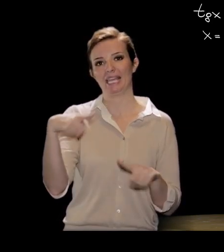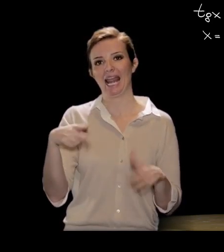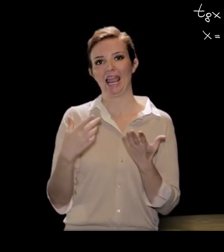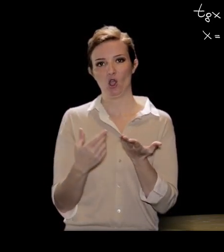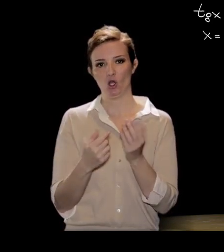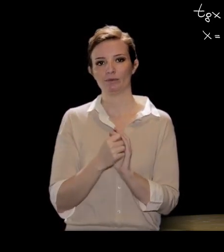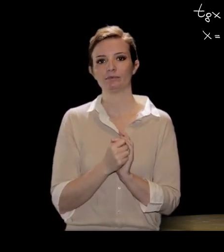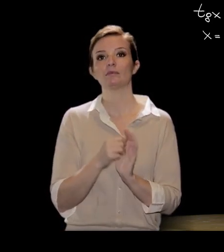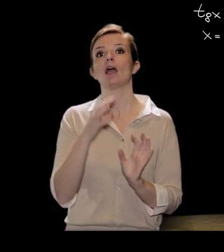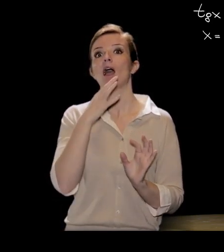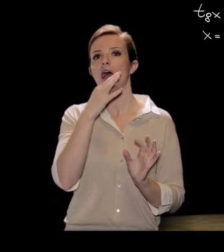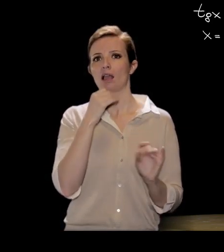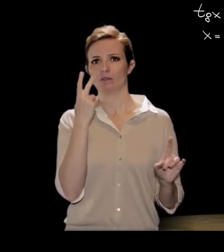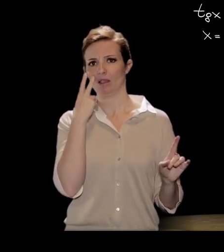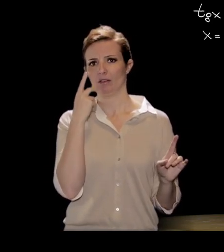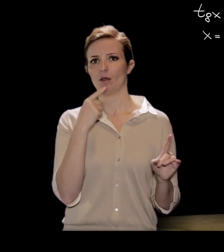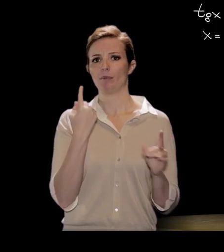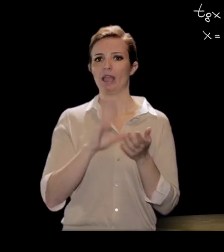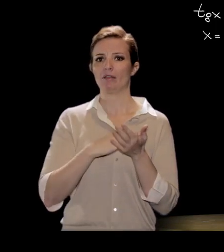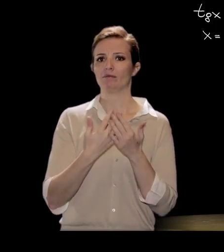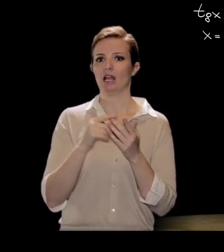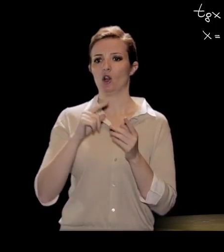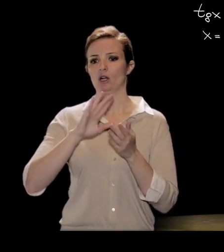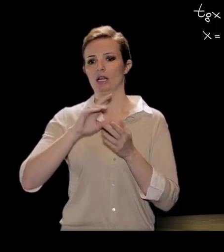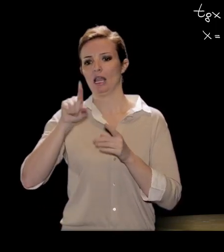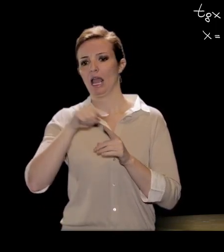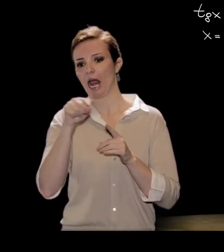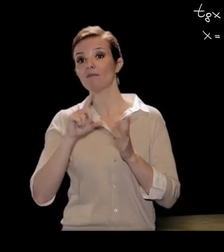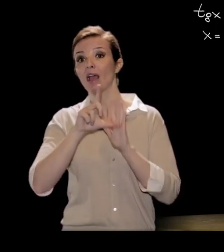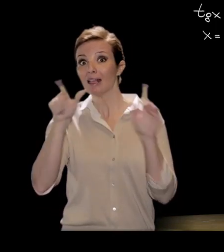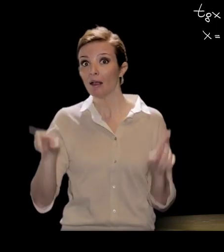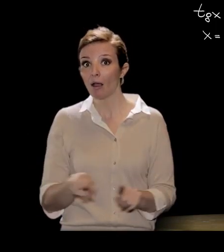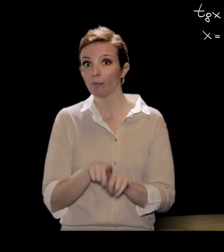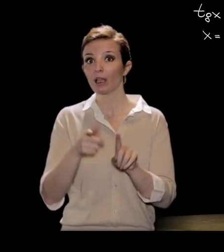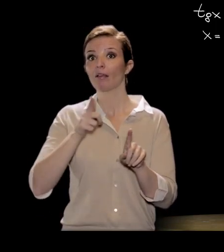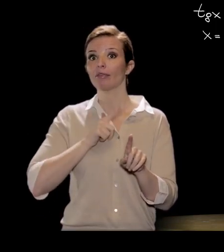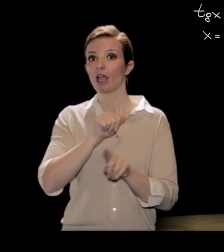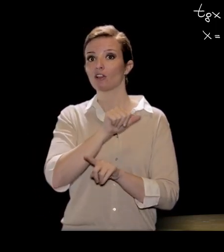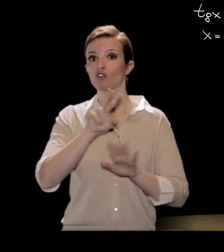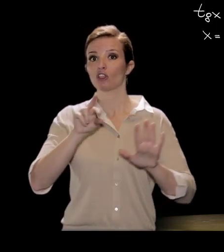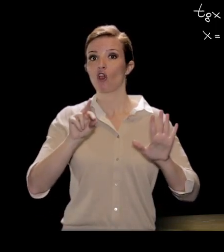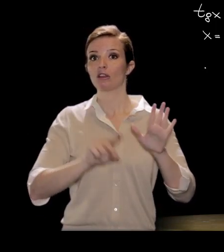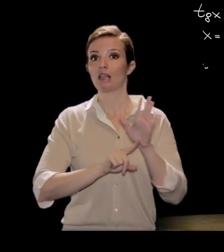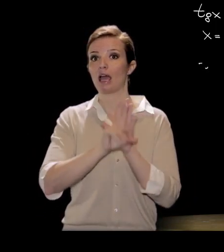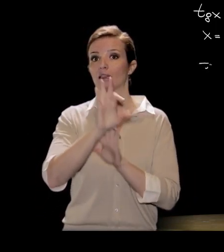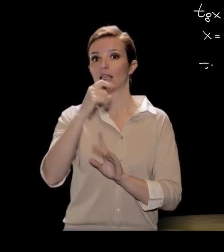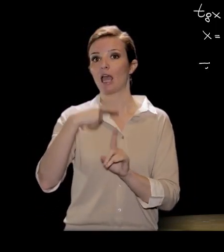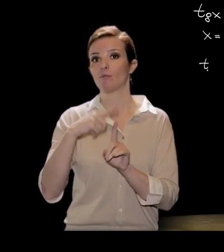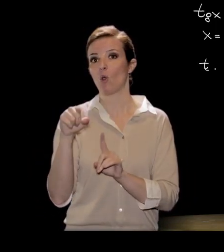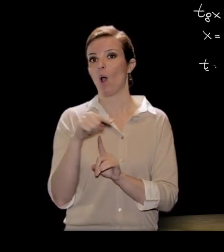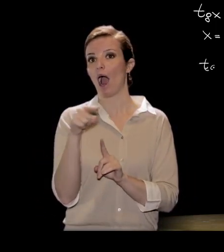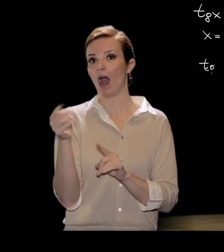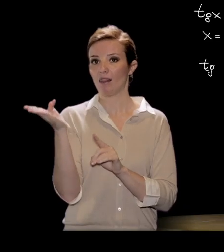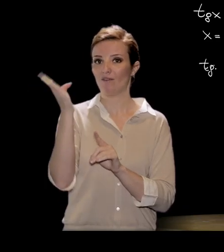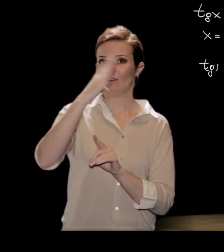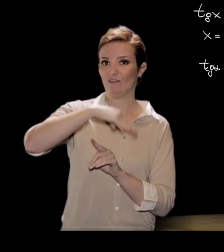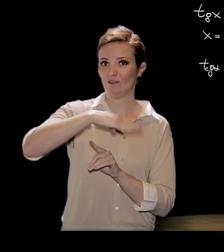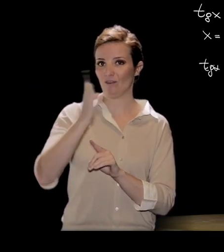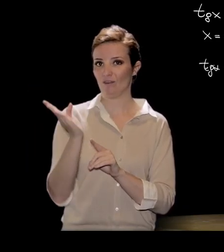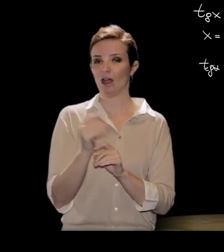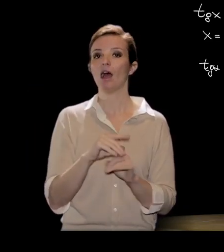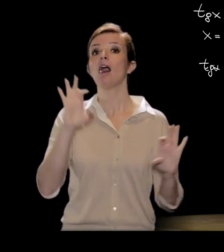Prendiamo contemporaneamente sia questo valore di α, sia contemporaneamente questo valore di 180 più α. Se tangente